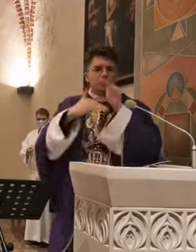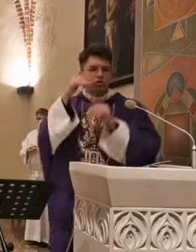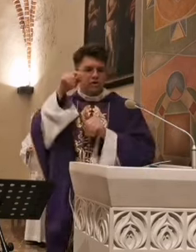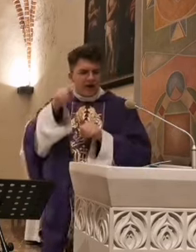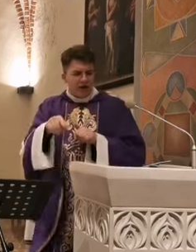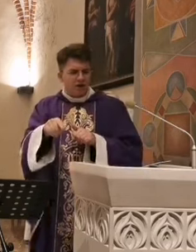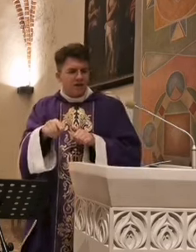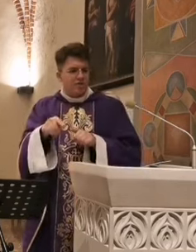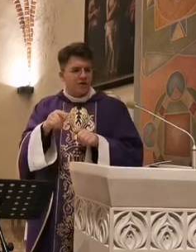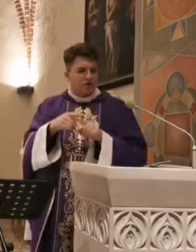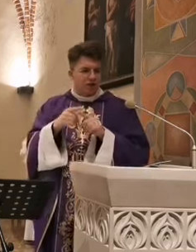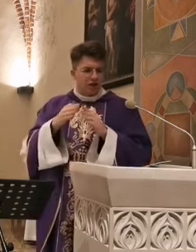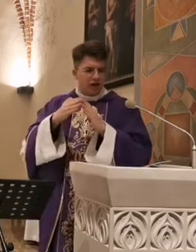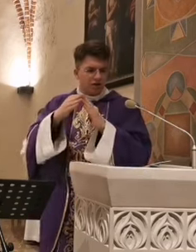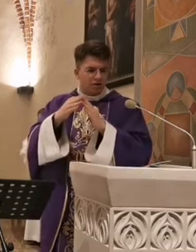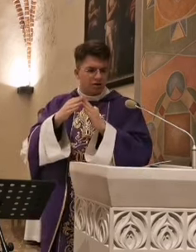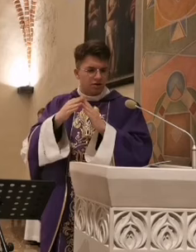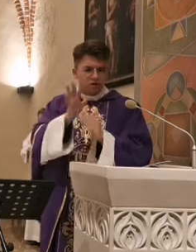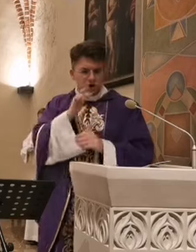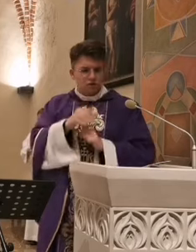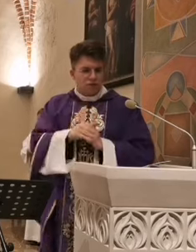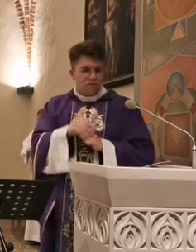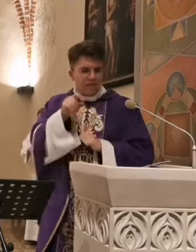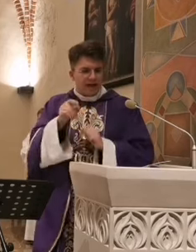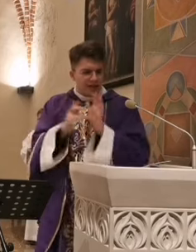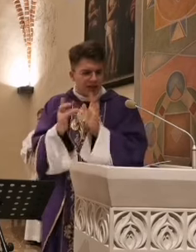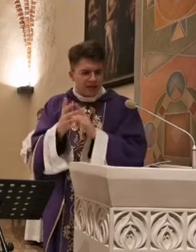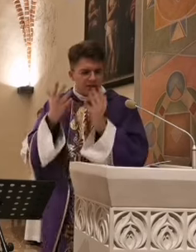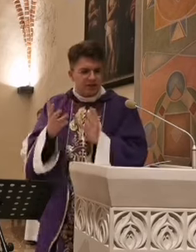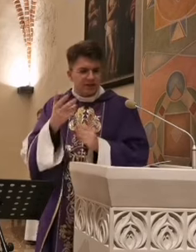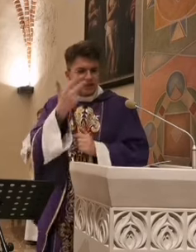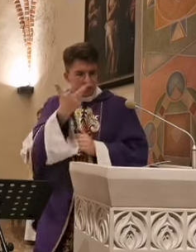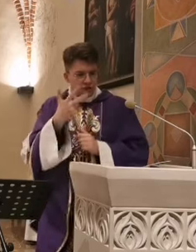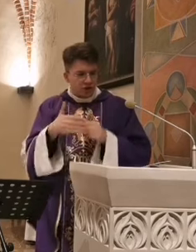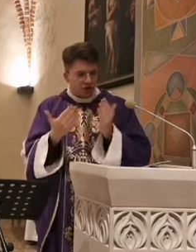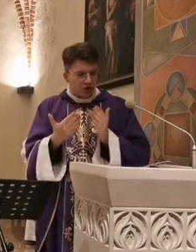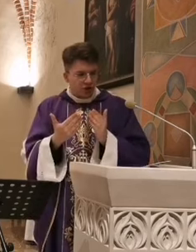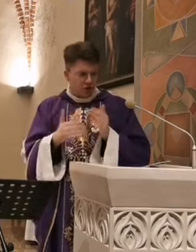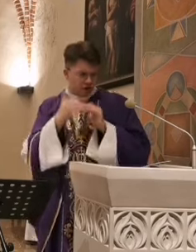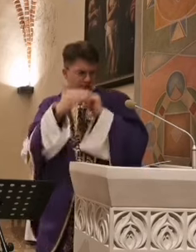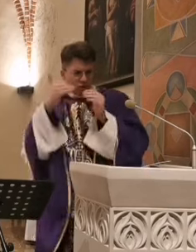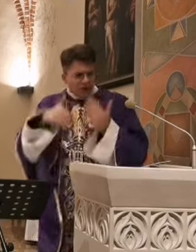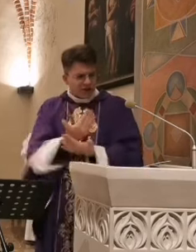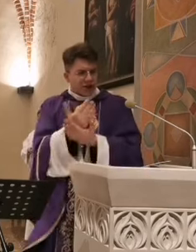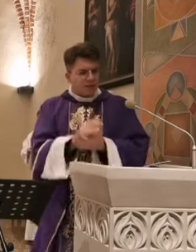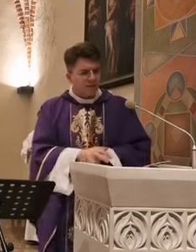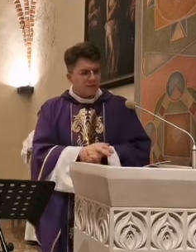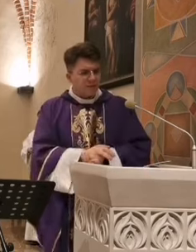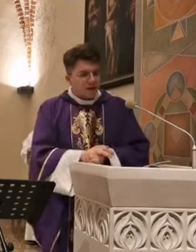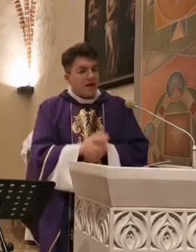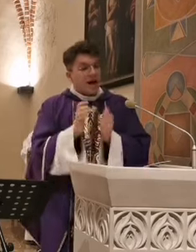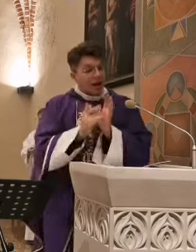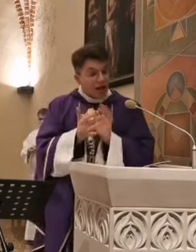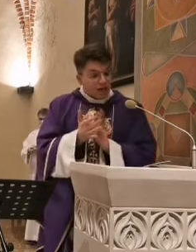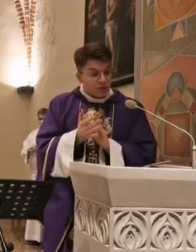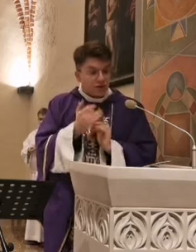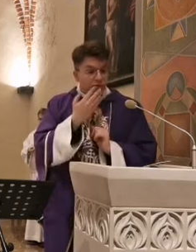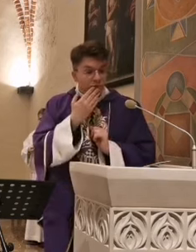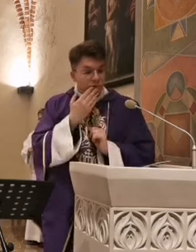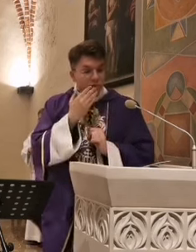lat budowano tę świątynię Żydów. A ty, Jezus, chcesz za 3 dni zbudować nowy?